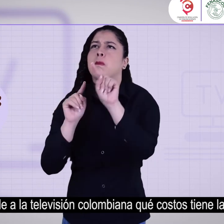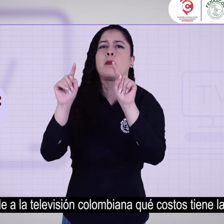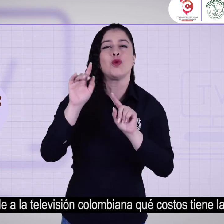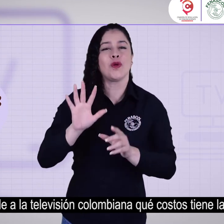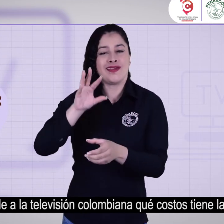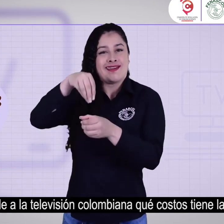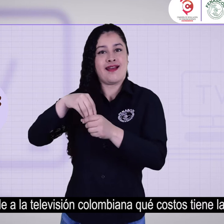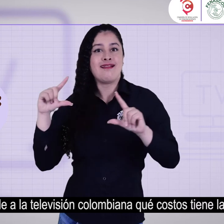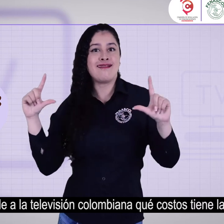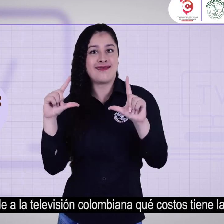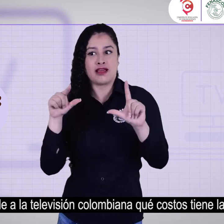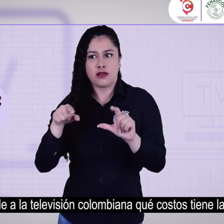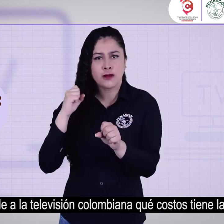Preguntarle a la televisión colombiana